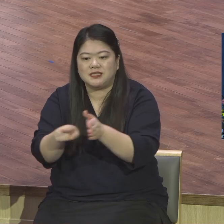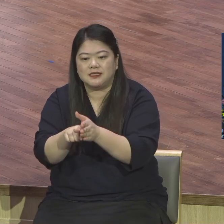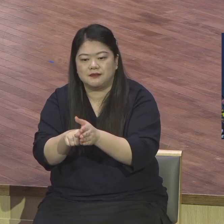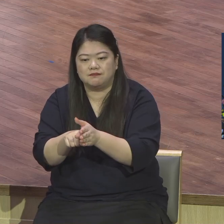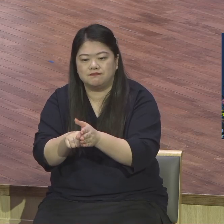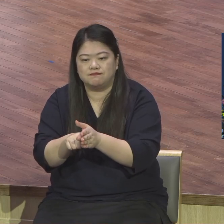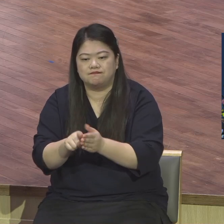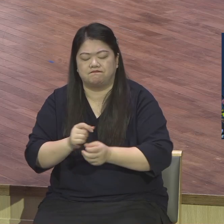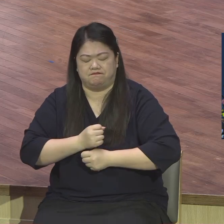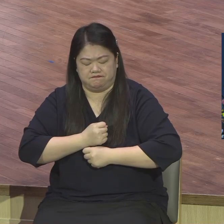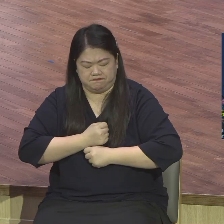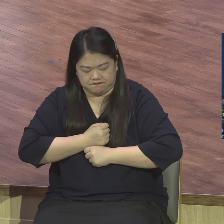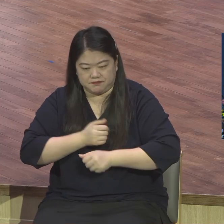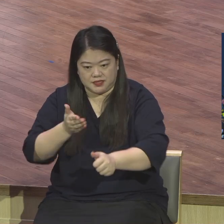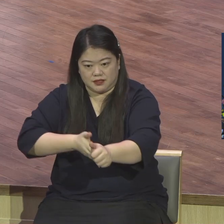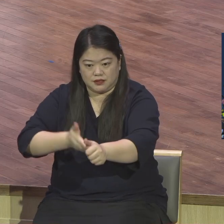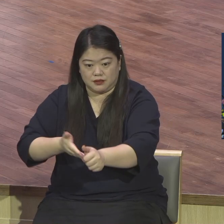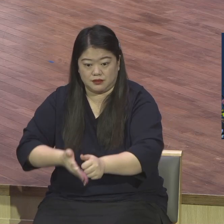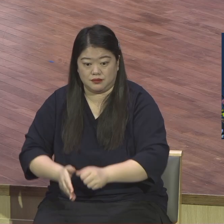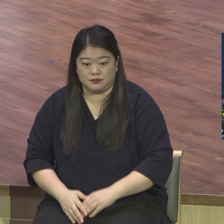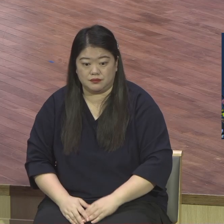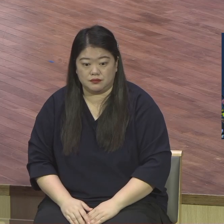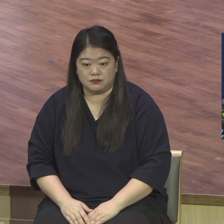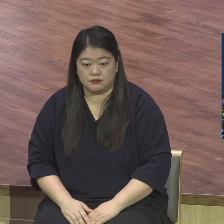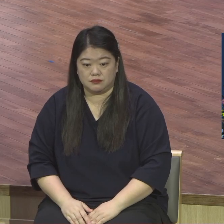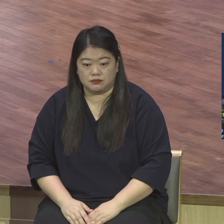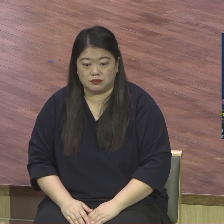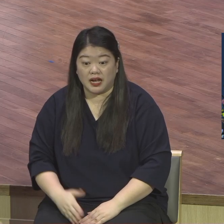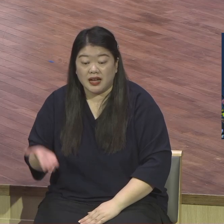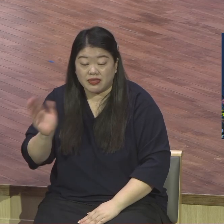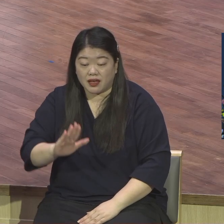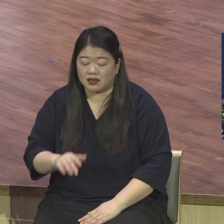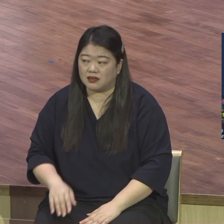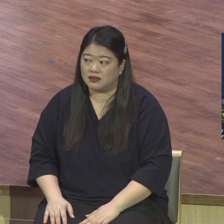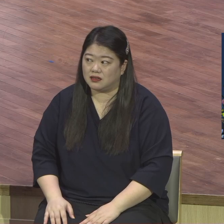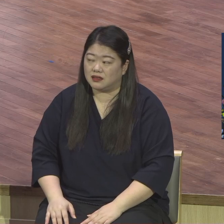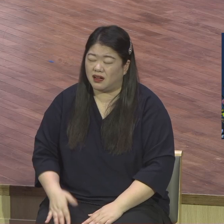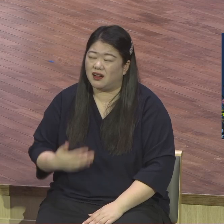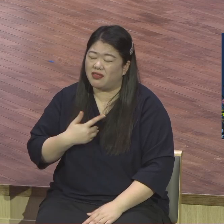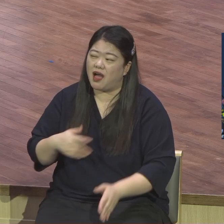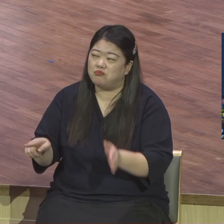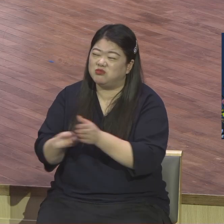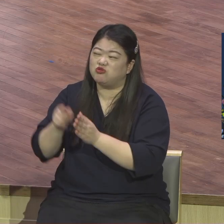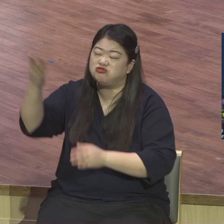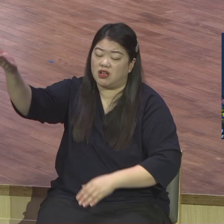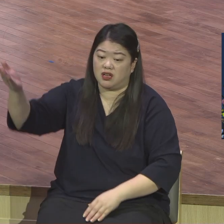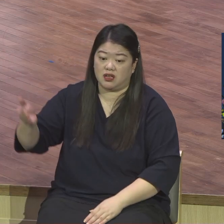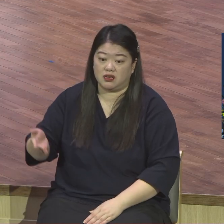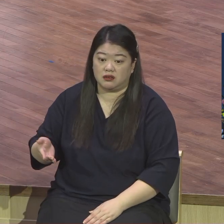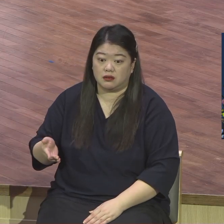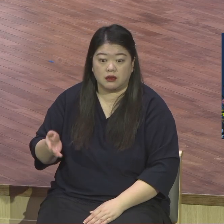내가 하고 네가 하는 게 아니에요. 하나님 주신 힘으로 믿음으로 하는 거예요.